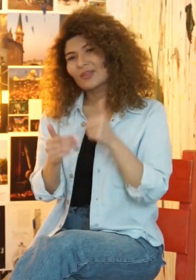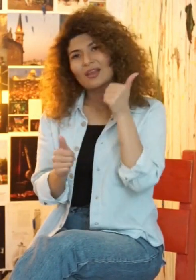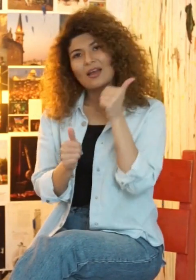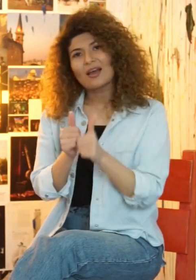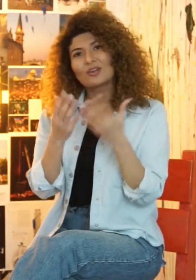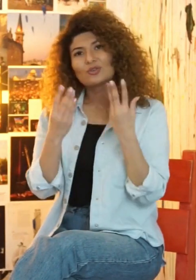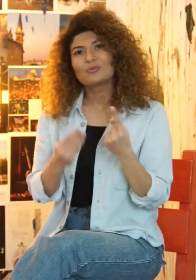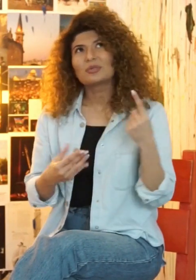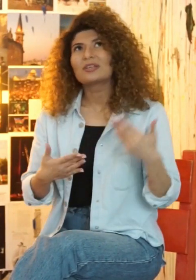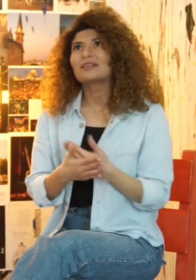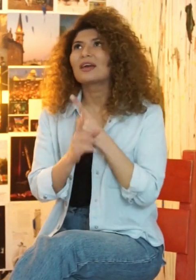Hər gün bir yeni nəğmə,